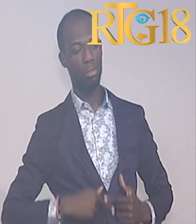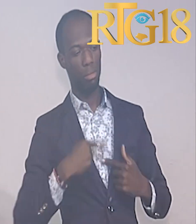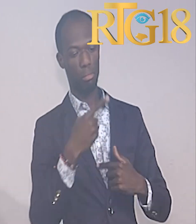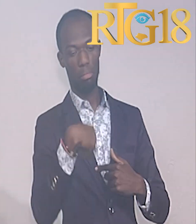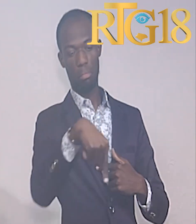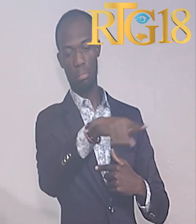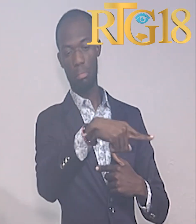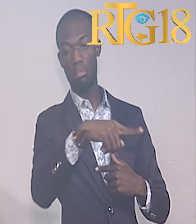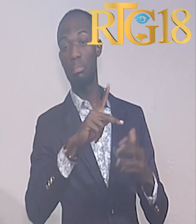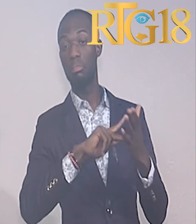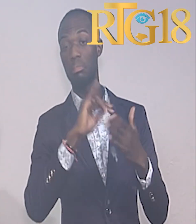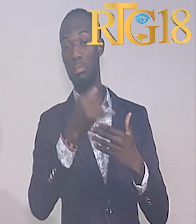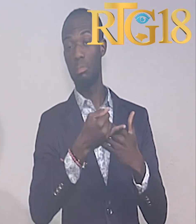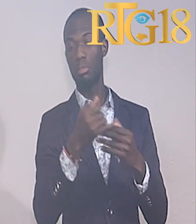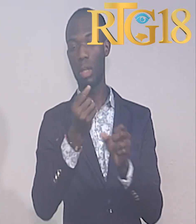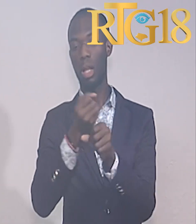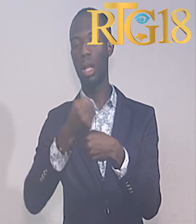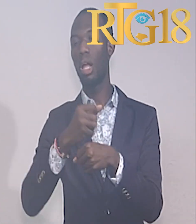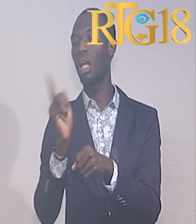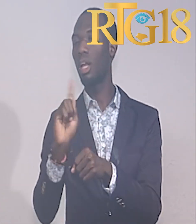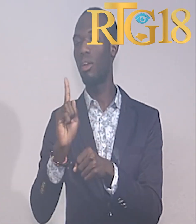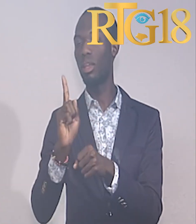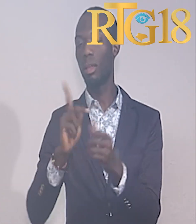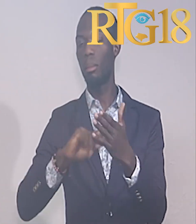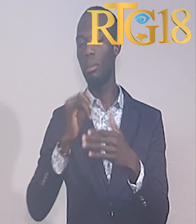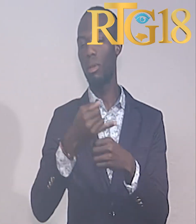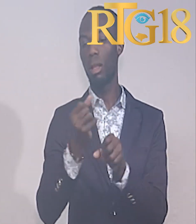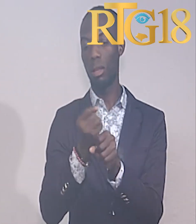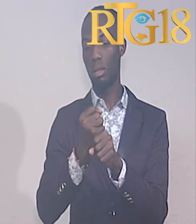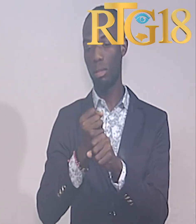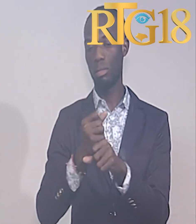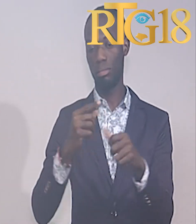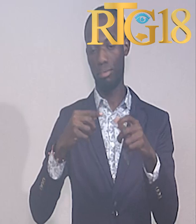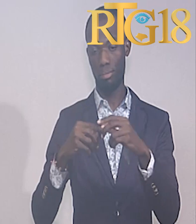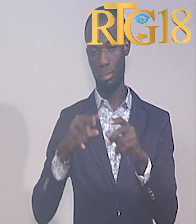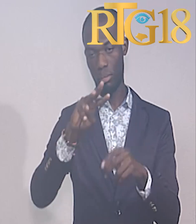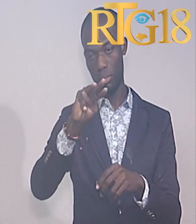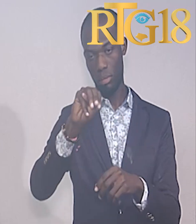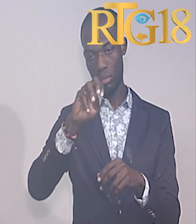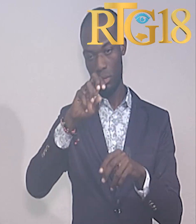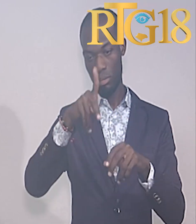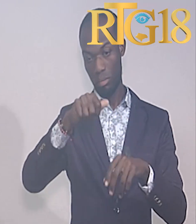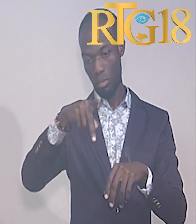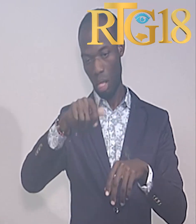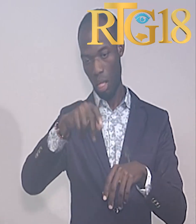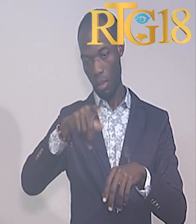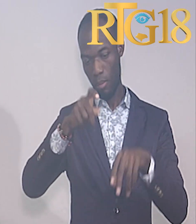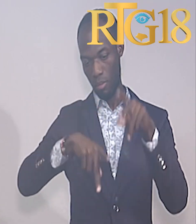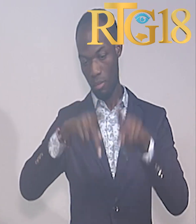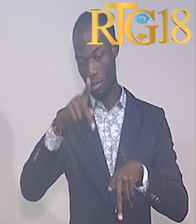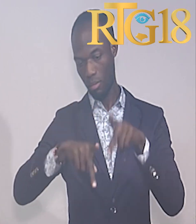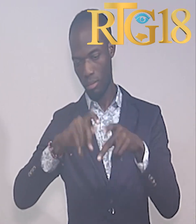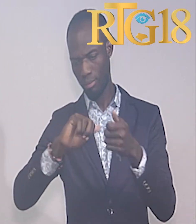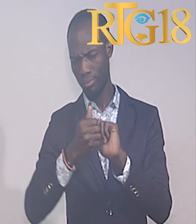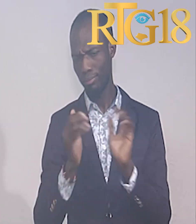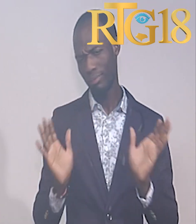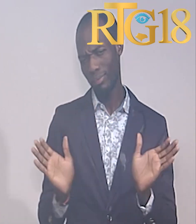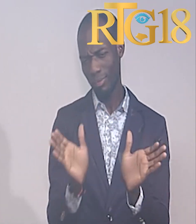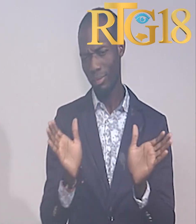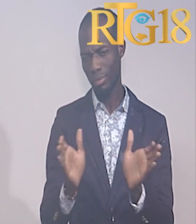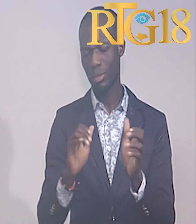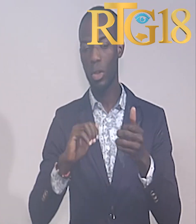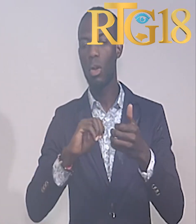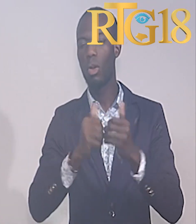de réalisation du projet, c'est spécifiquement dans la zone métropolitaine de Port-au-Prince et les sensibilisations